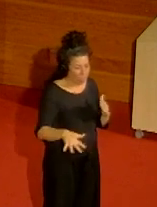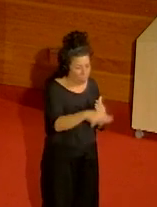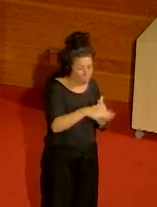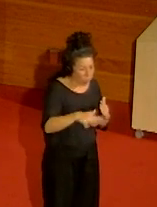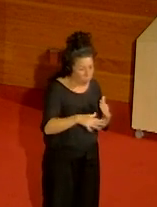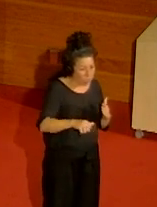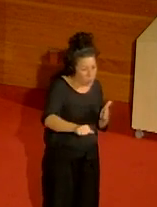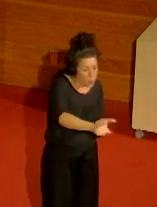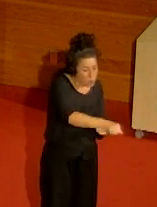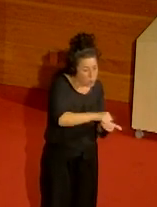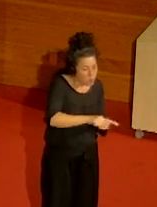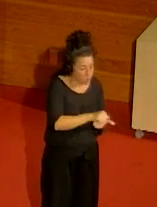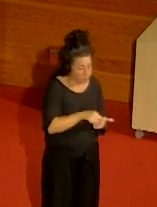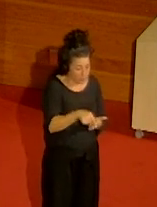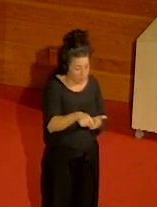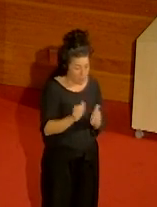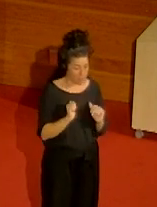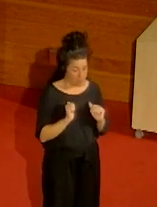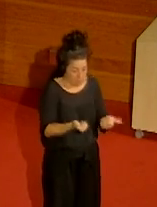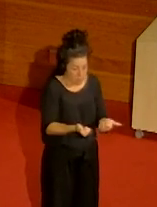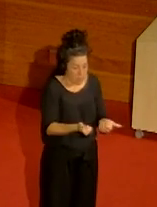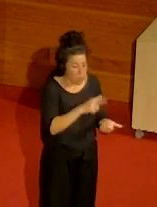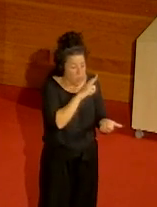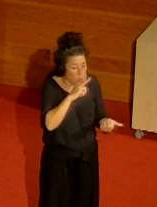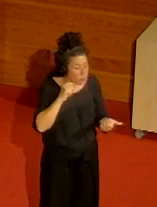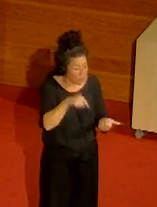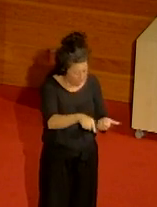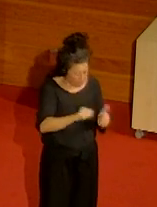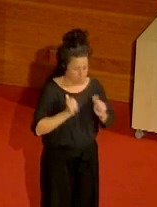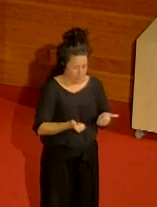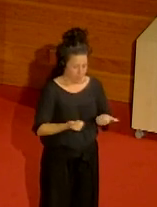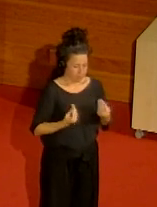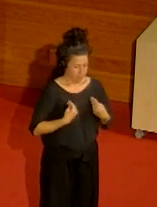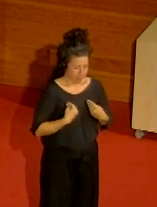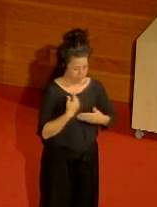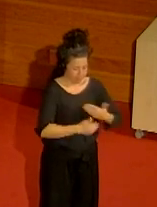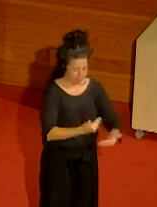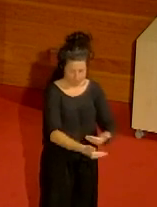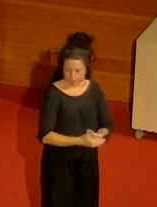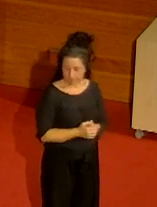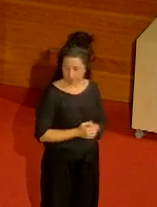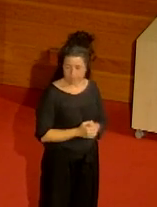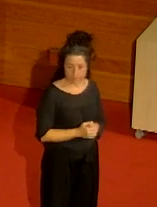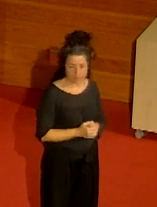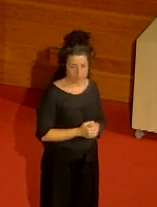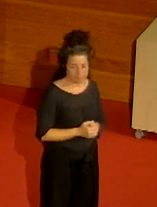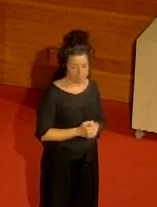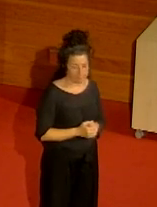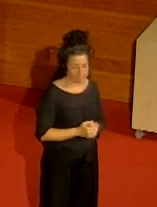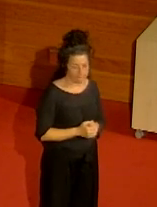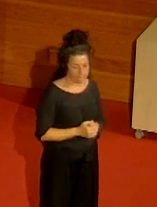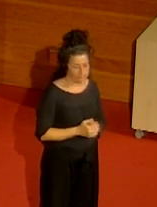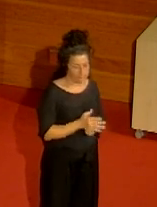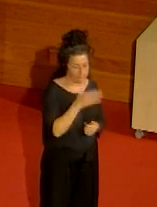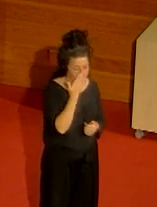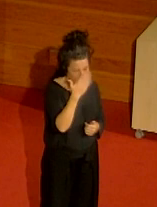fue donde inicialmente los judíos los judíos se instalaron como les decía por el auge del